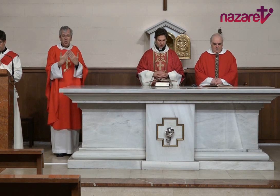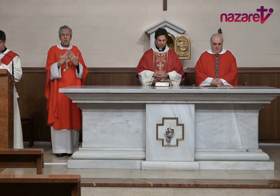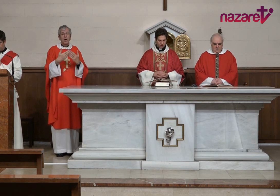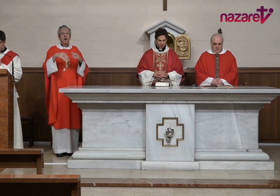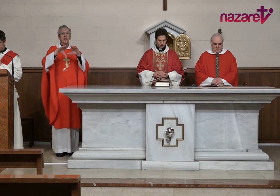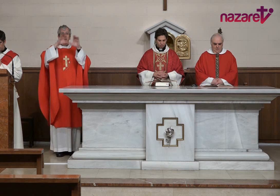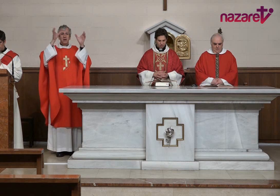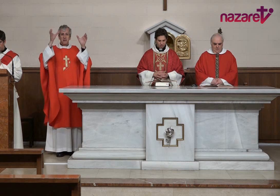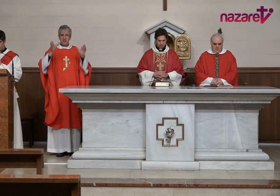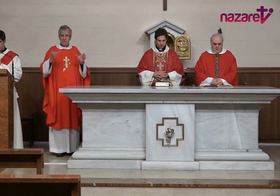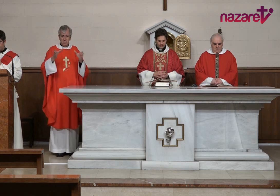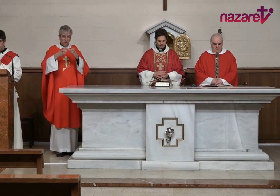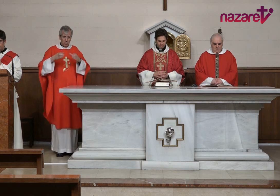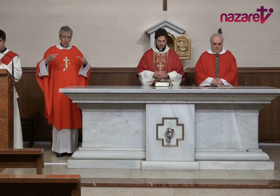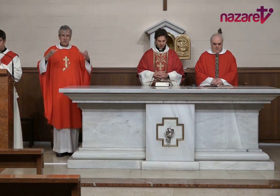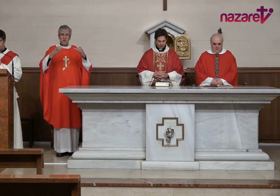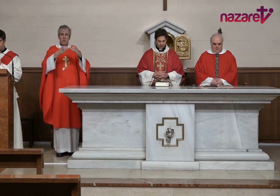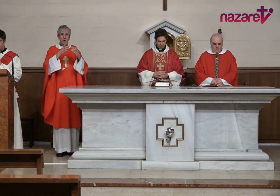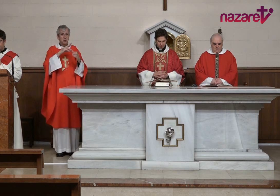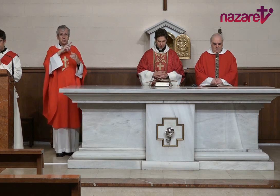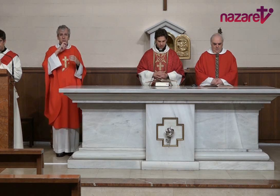se reúnen todos los judíos,